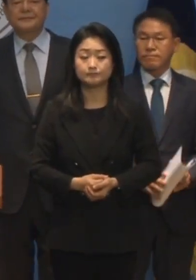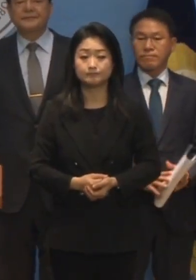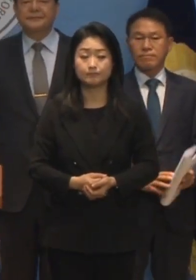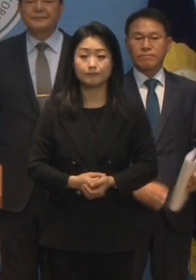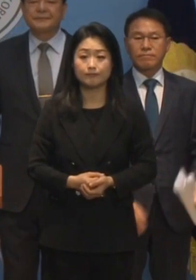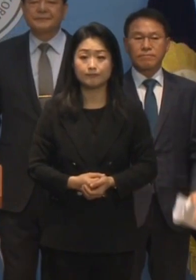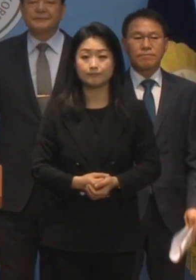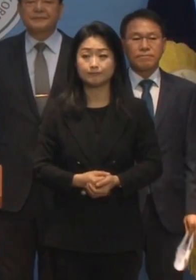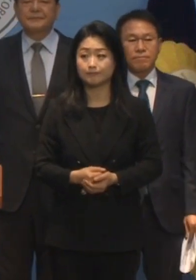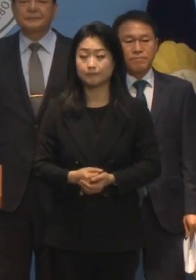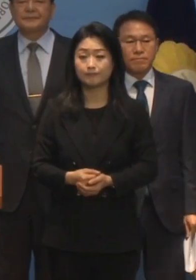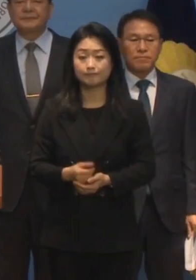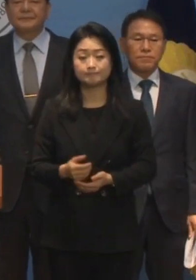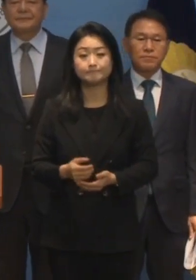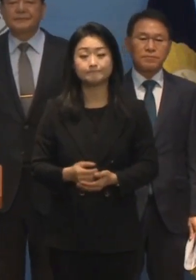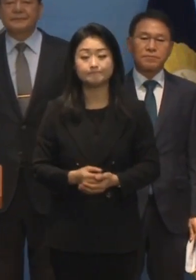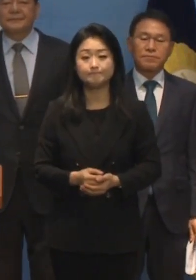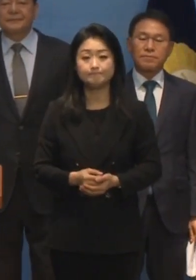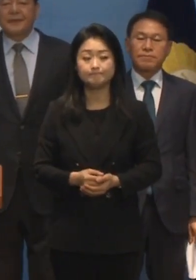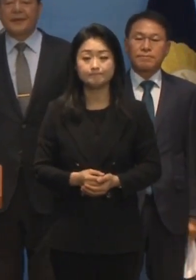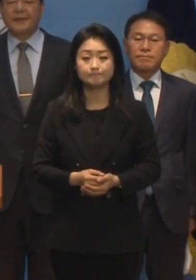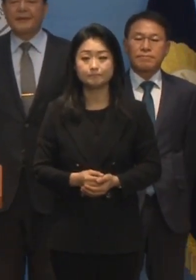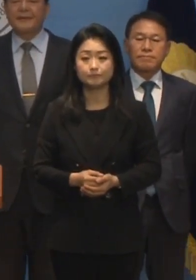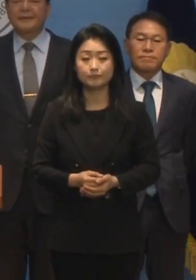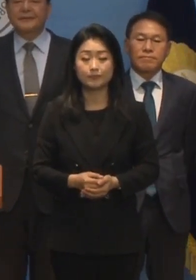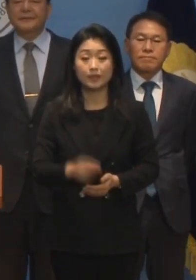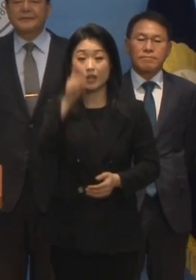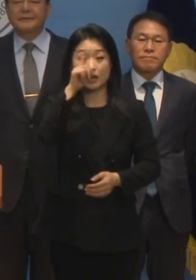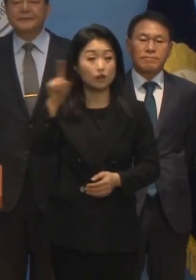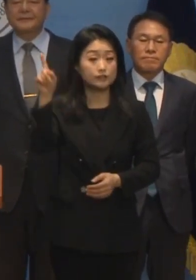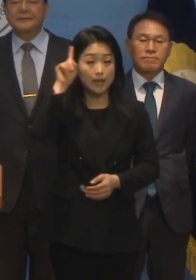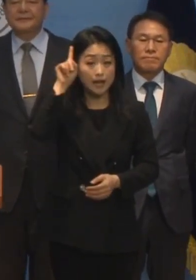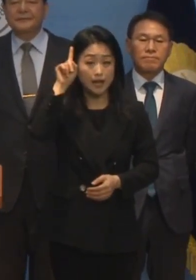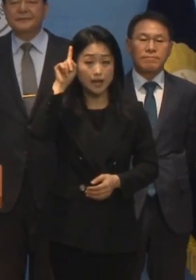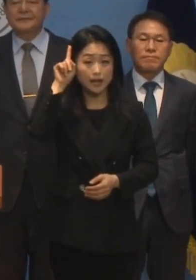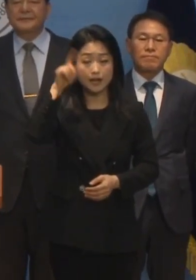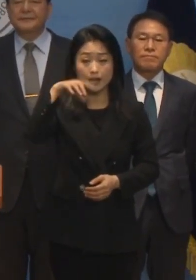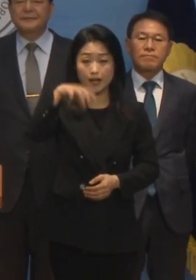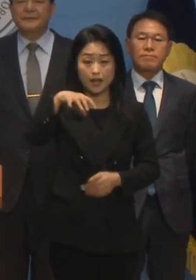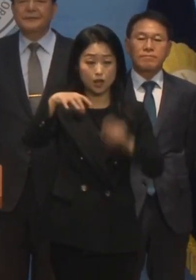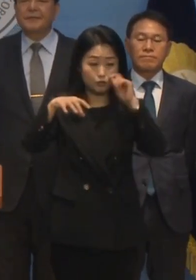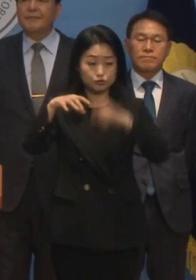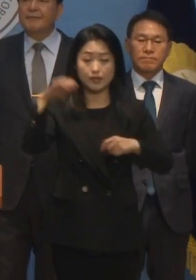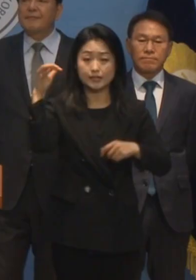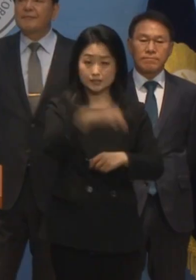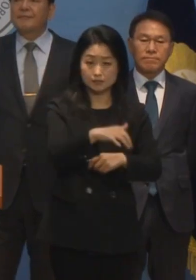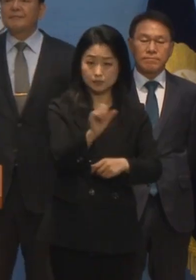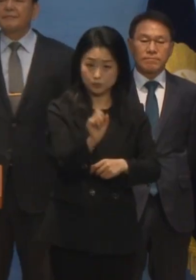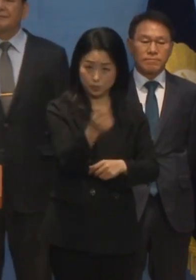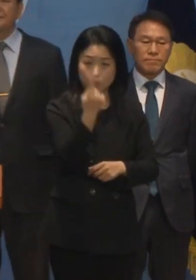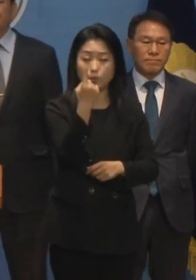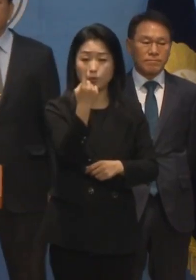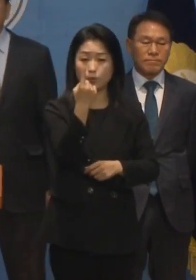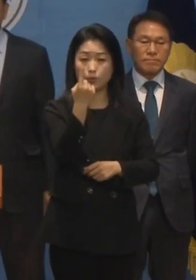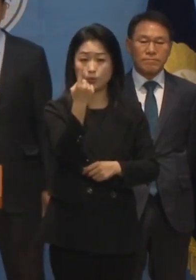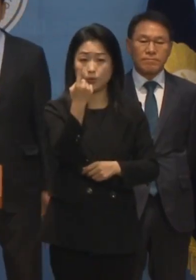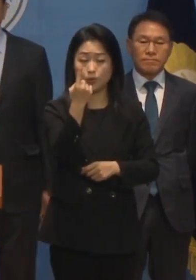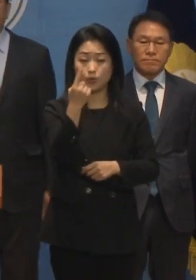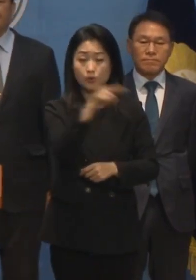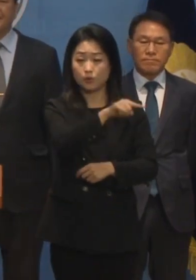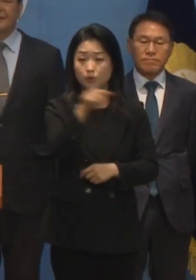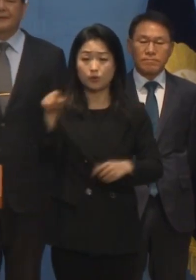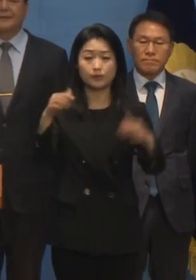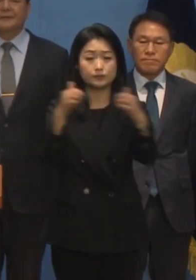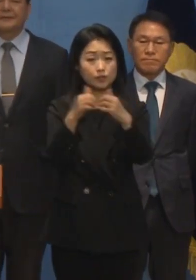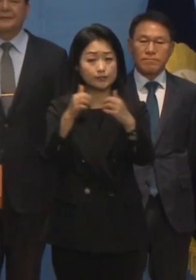예비역 공군소장 김도호입니다. 러시아의 일방적인 우크라이나 침공으로 촉발된 러우